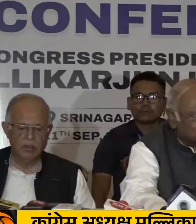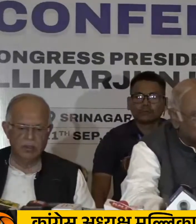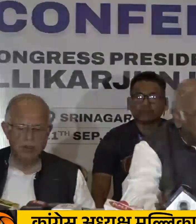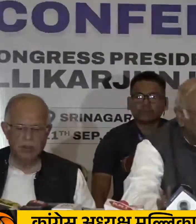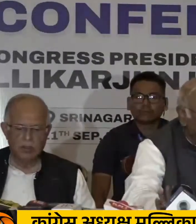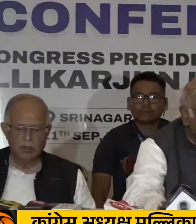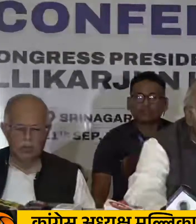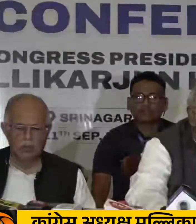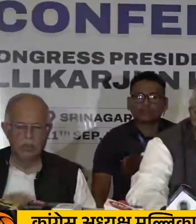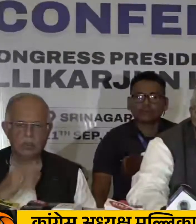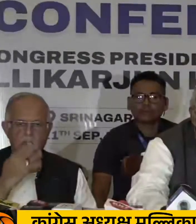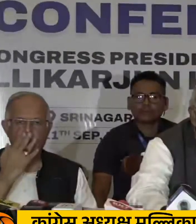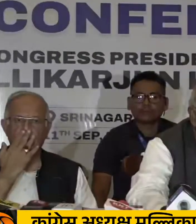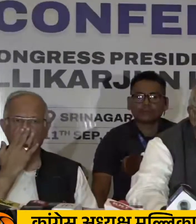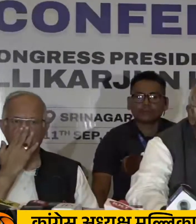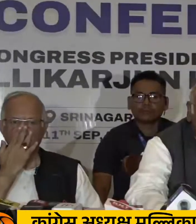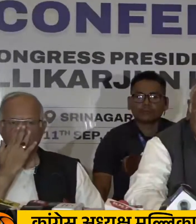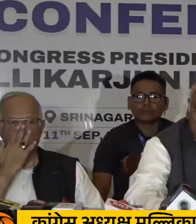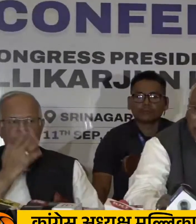कहीं सुना आपने?